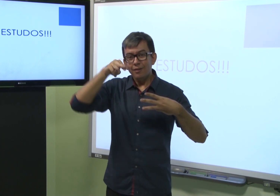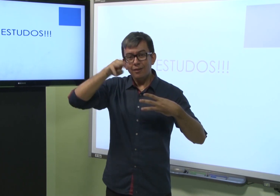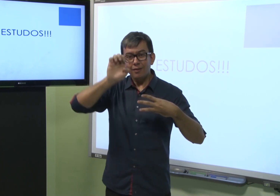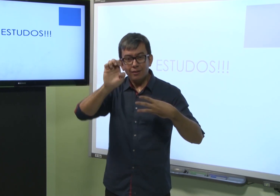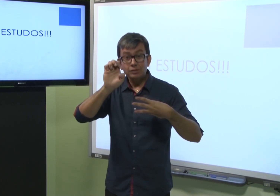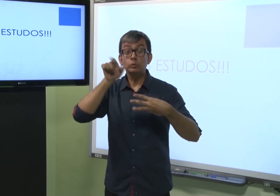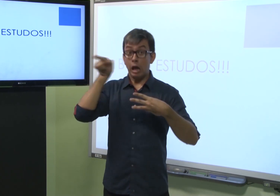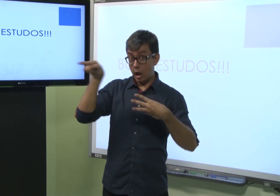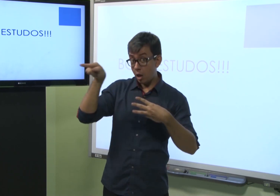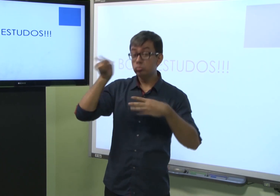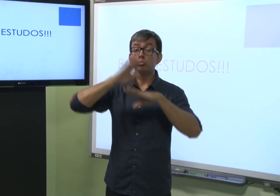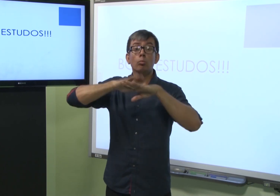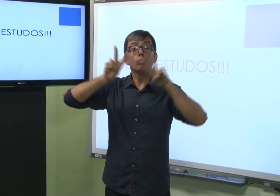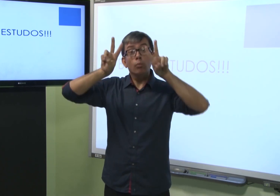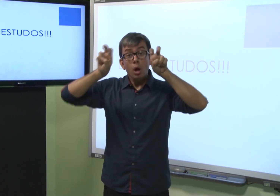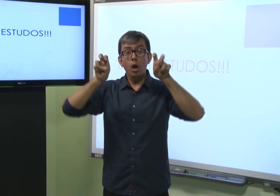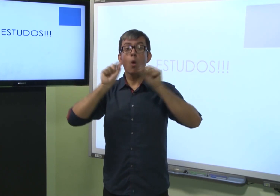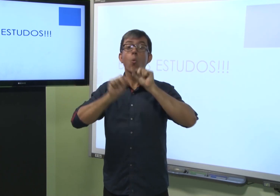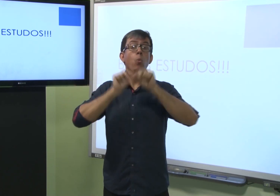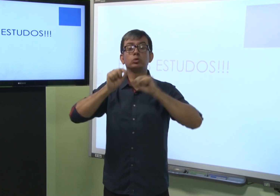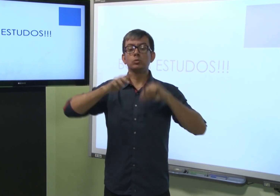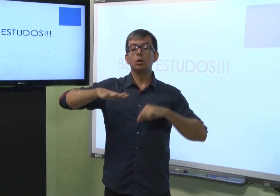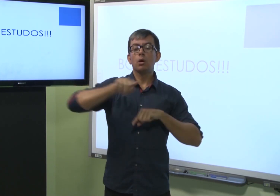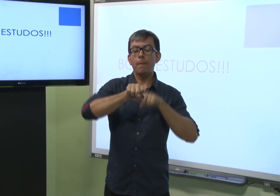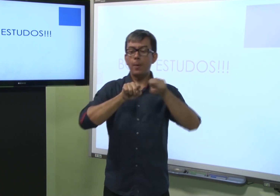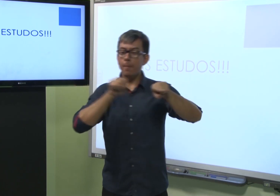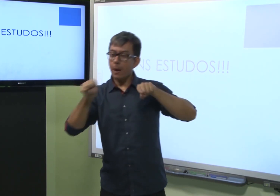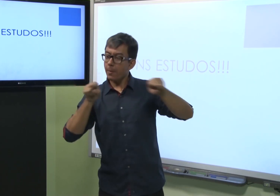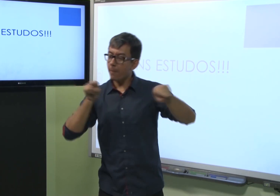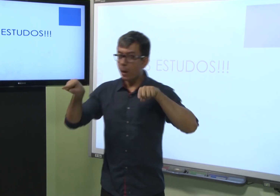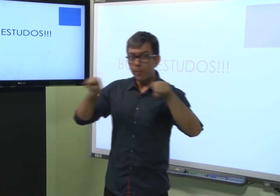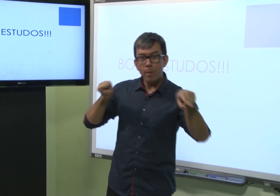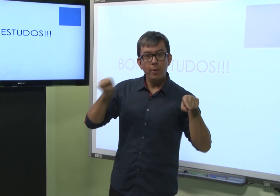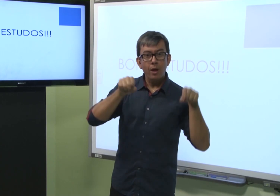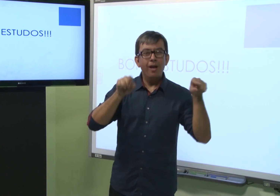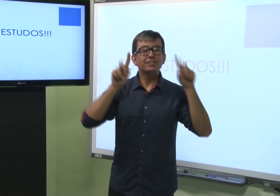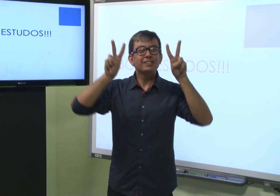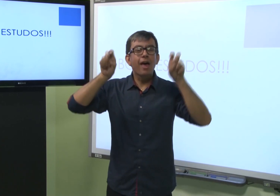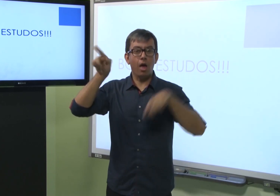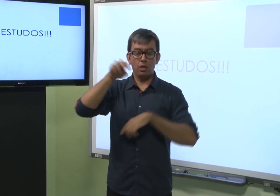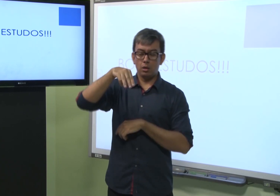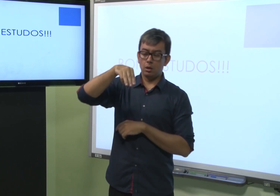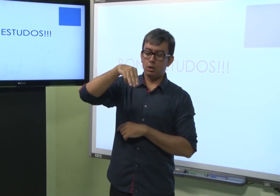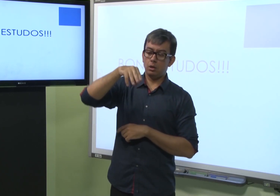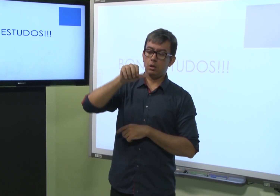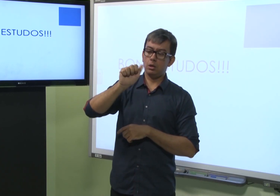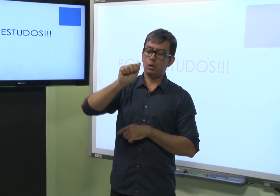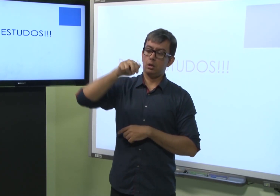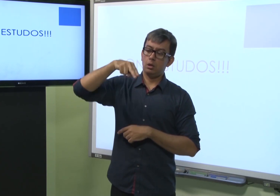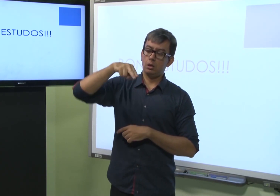A leitura de Guilherme para a próxima aula, que vai falar sobre a manifestação,